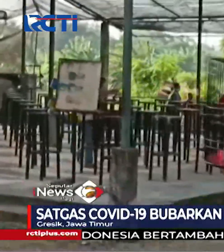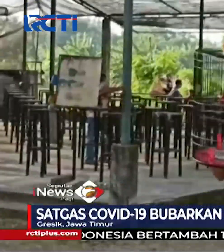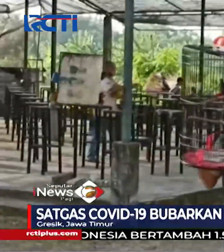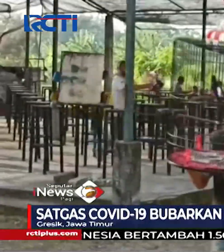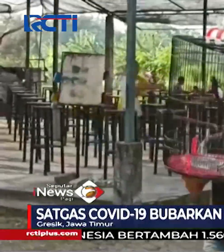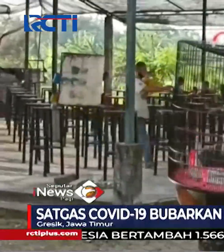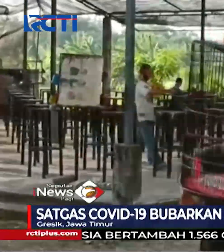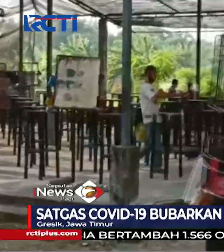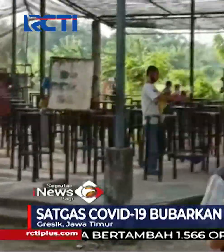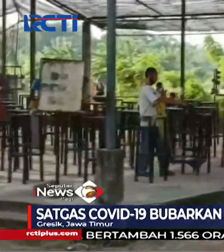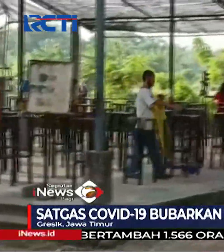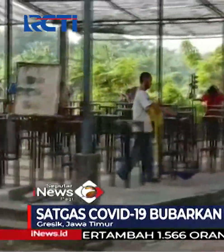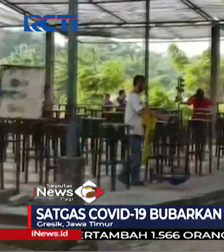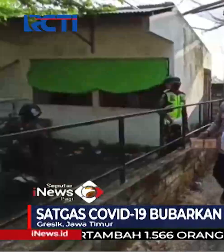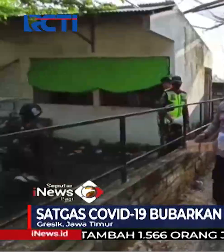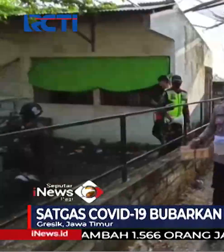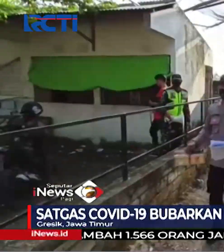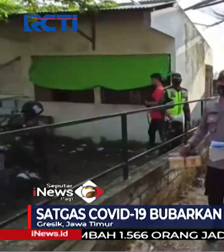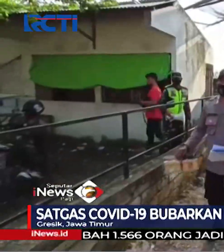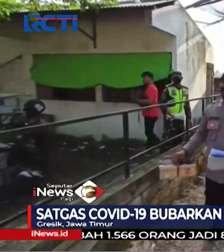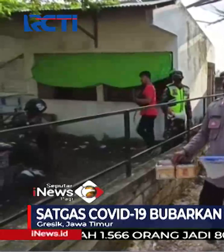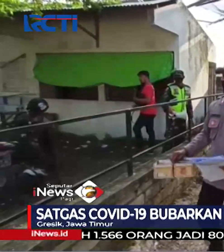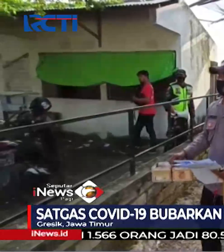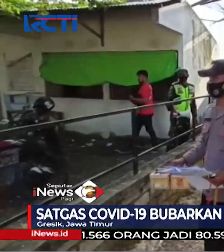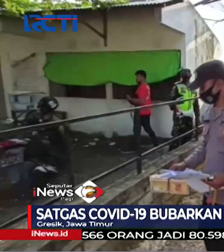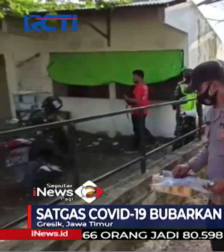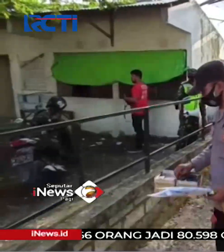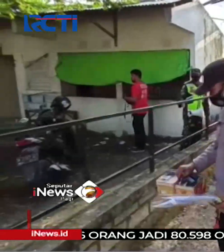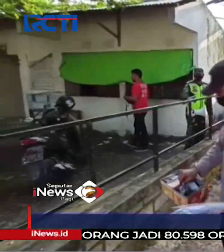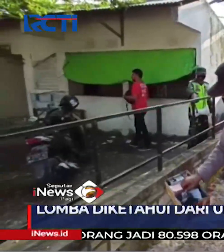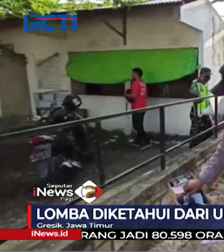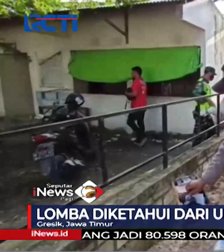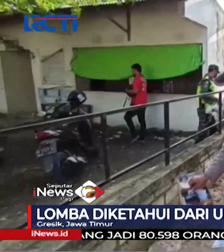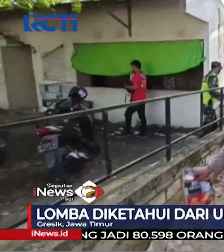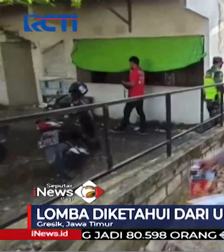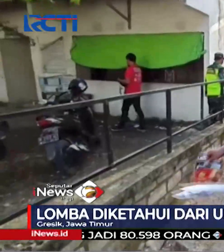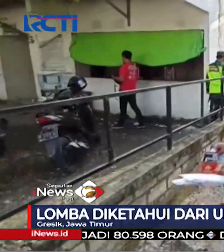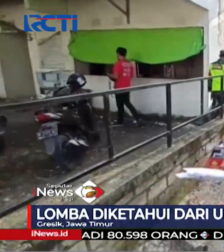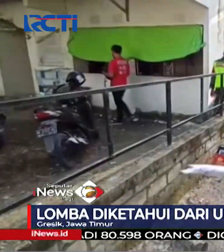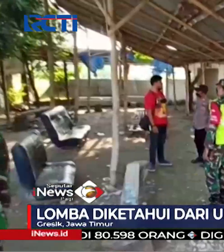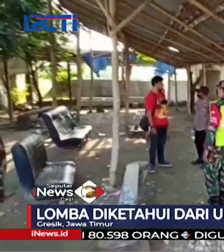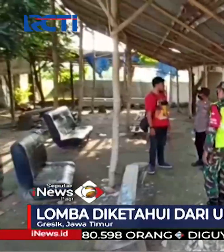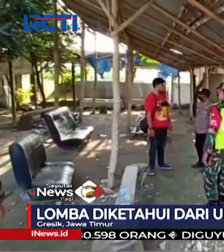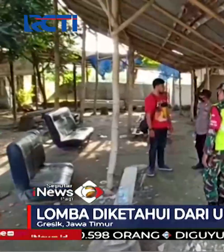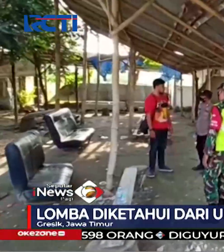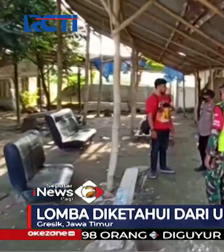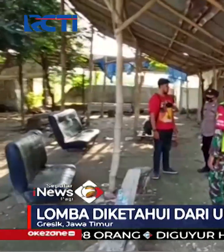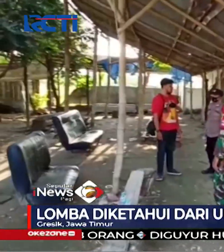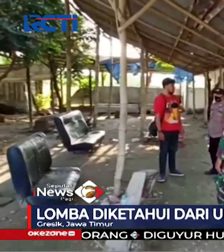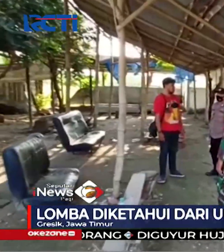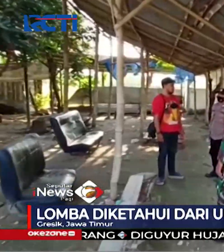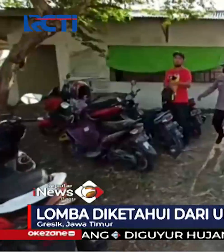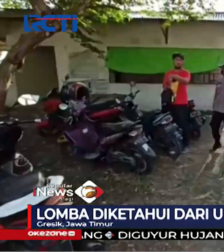dilakukan setelah tim Satgas COVID-19 mendapati video lomba burung berkicau beredar di media sosial melanggar PPKM darurat menimbulkan kerumunan warga.